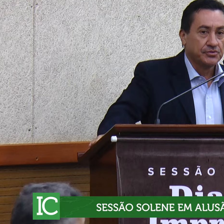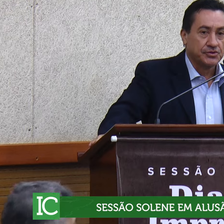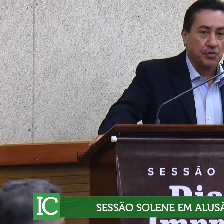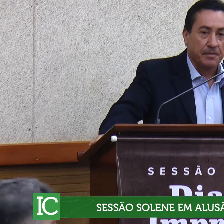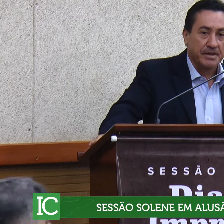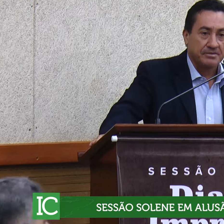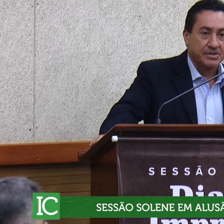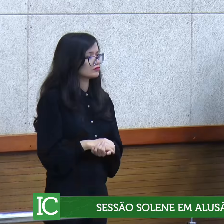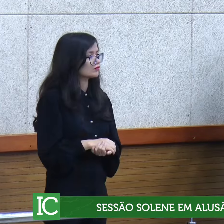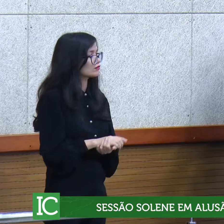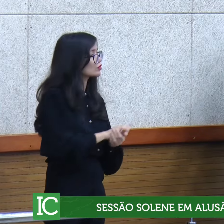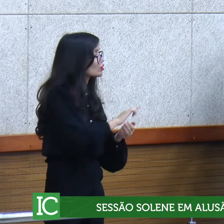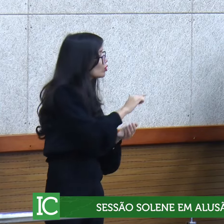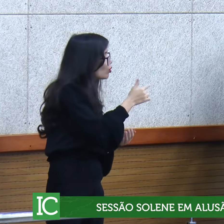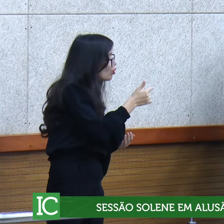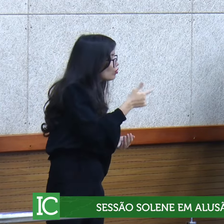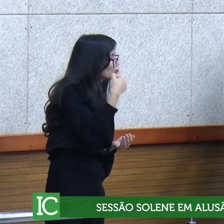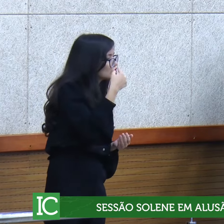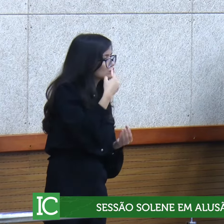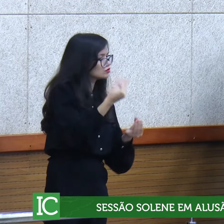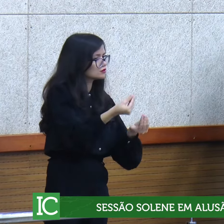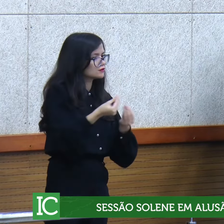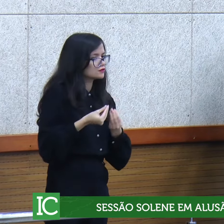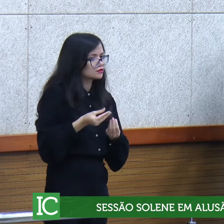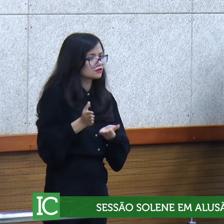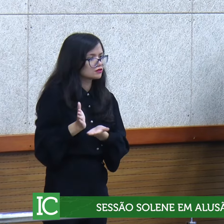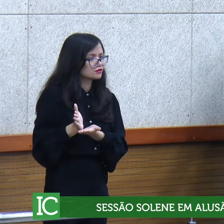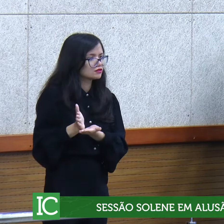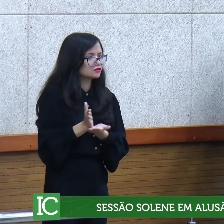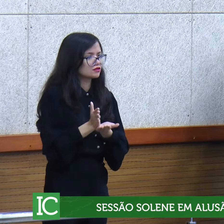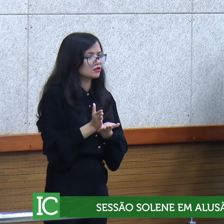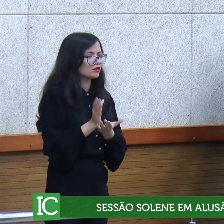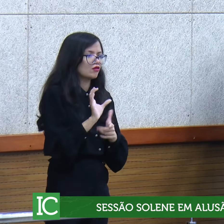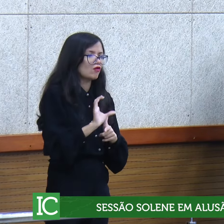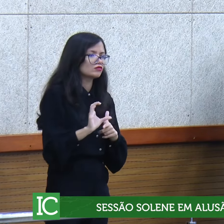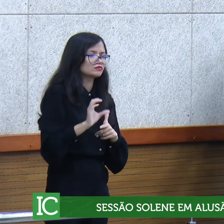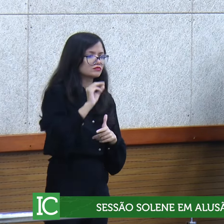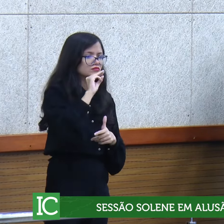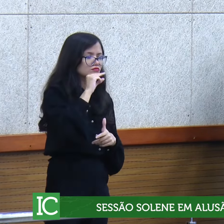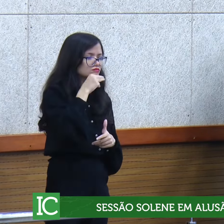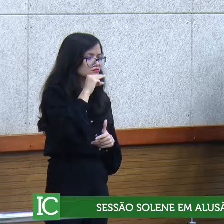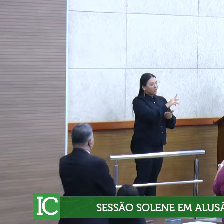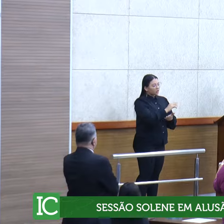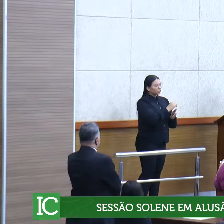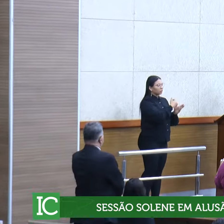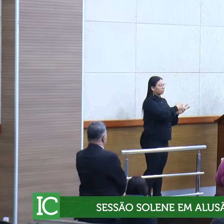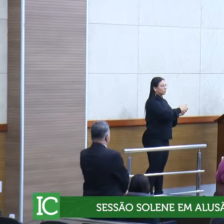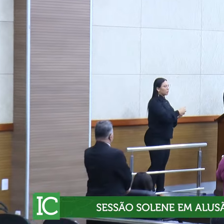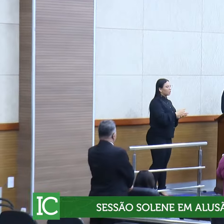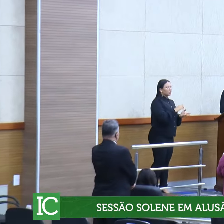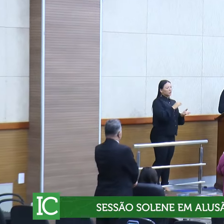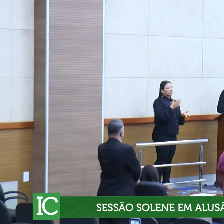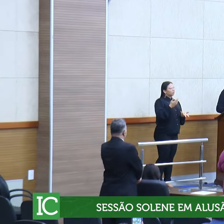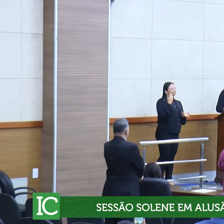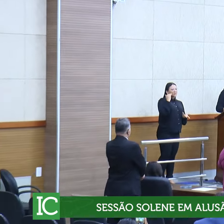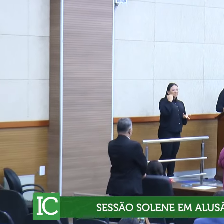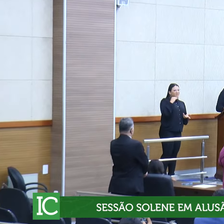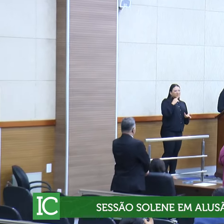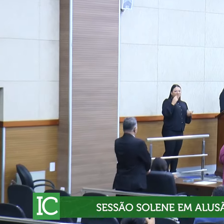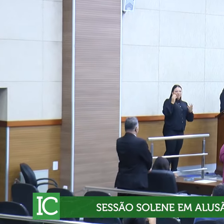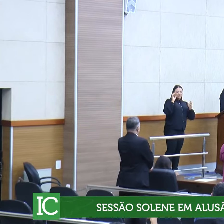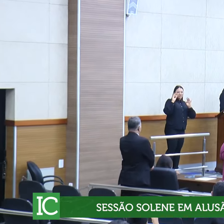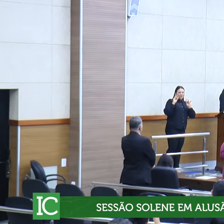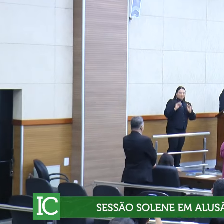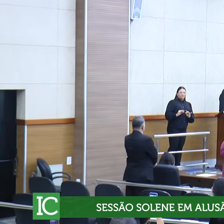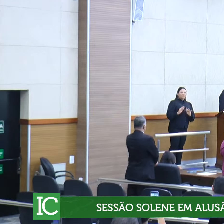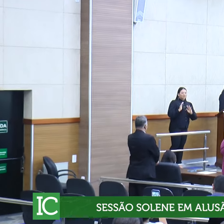e radialista. Ele destacou a importância do projeto, pela qual reconhece o esforço e a responsabilidade